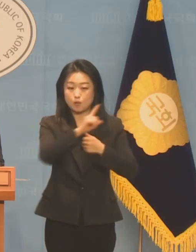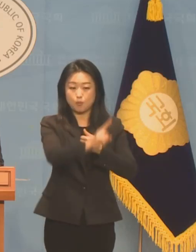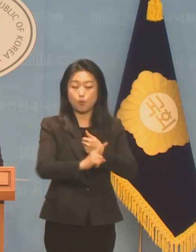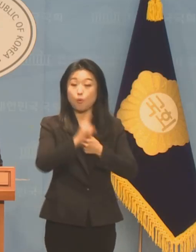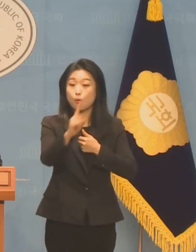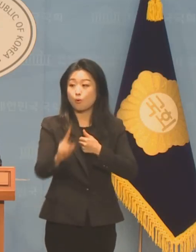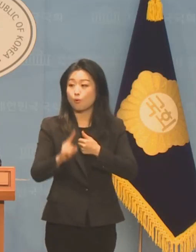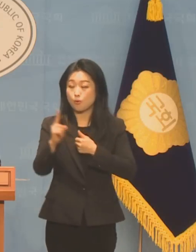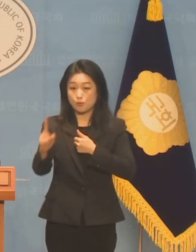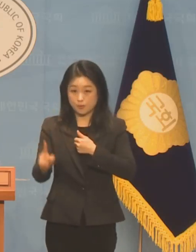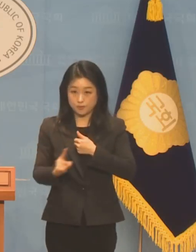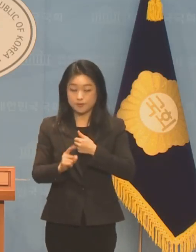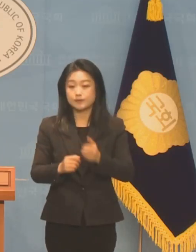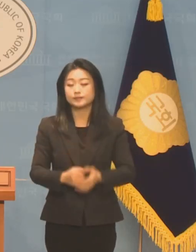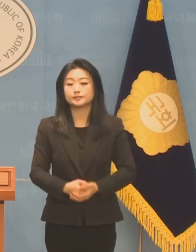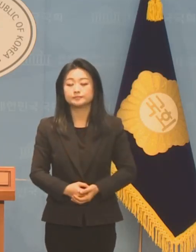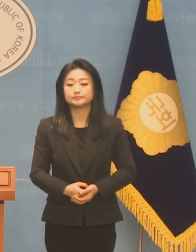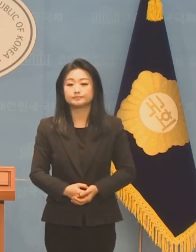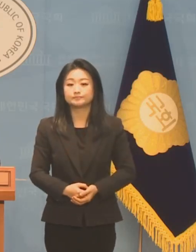받을 예정입니다.